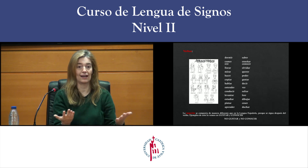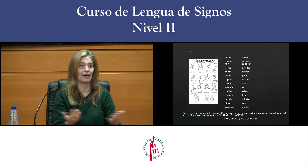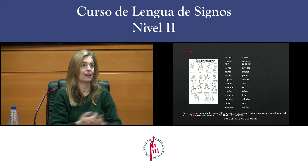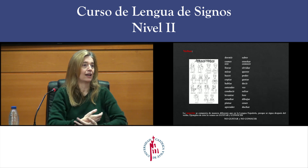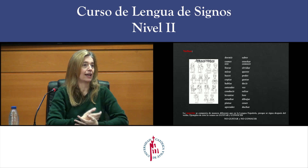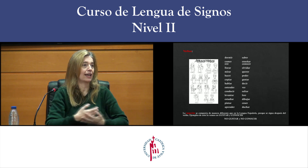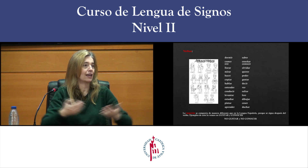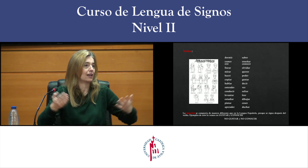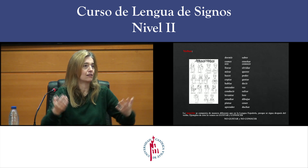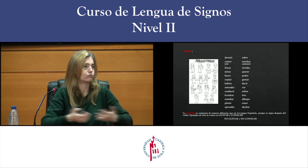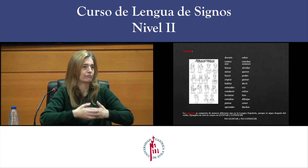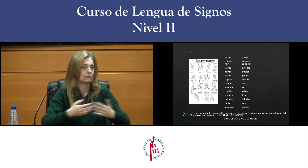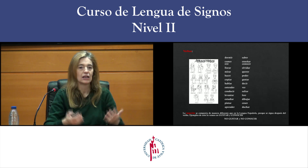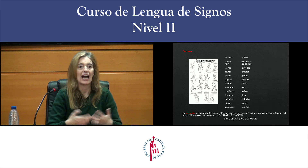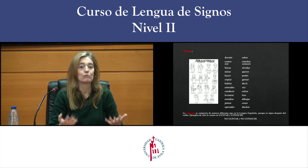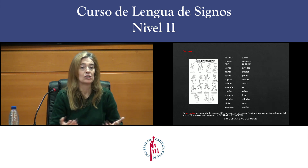de manga larga o cortas